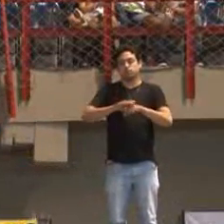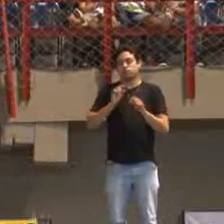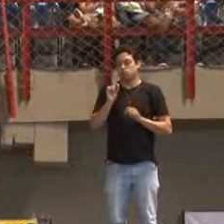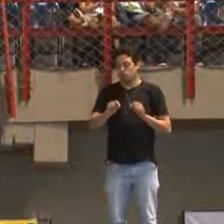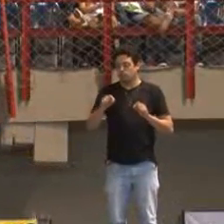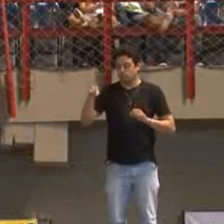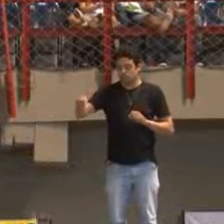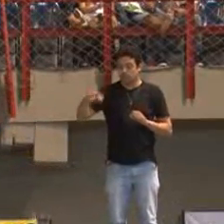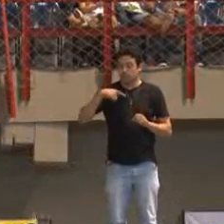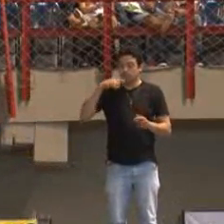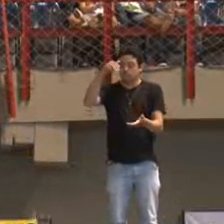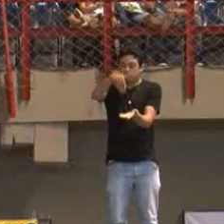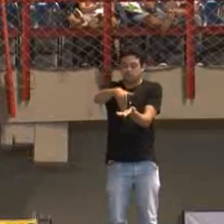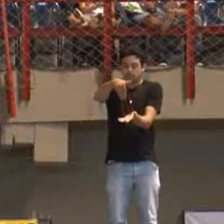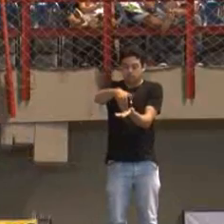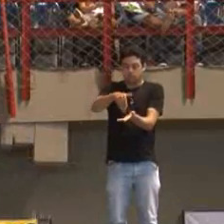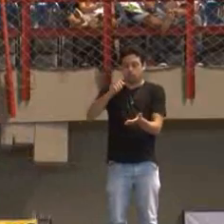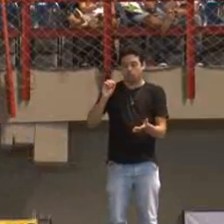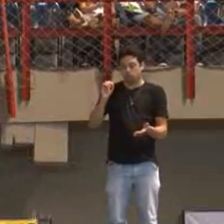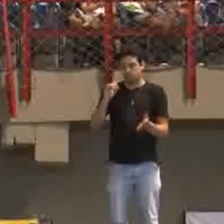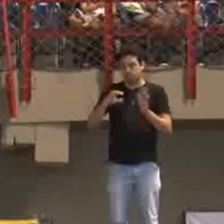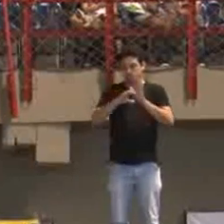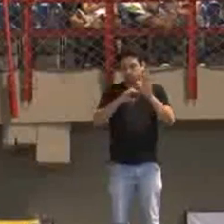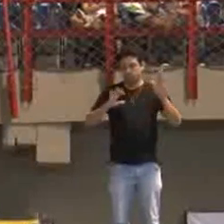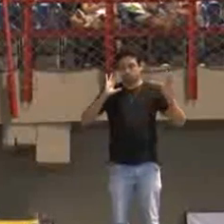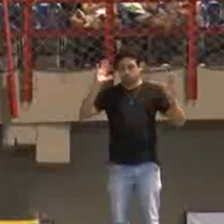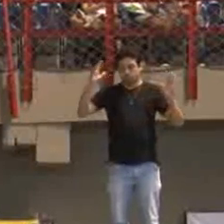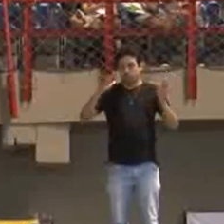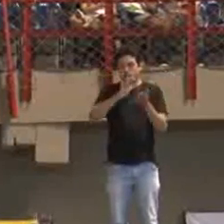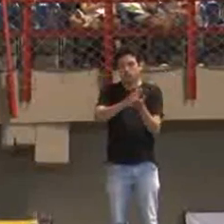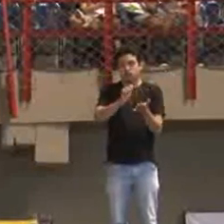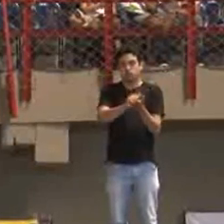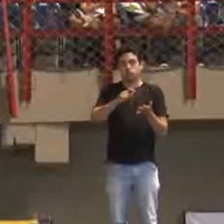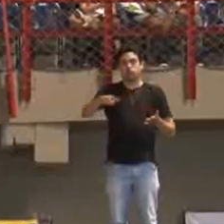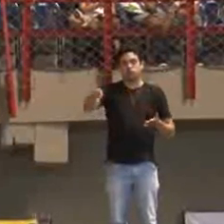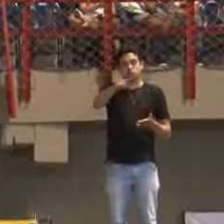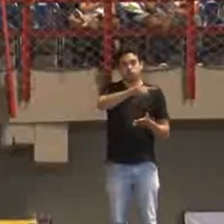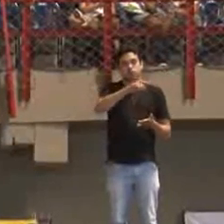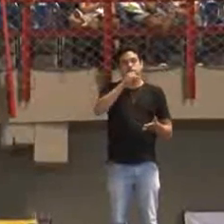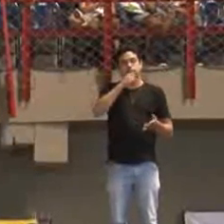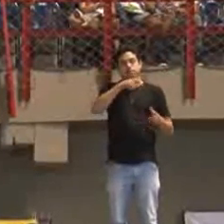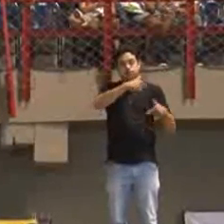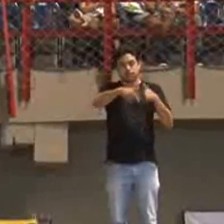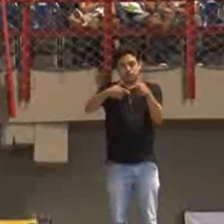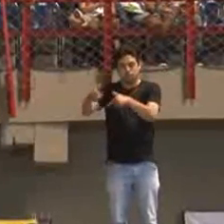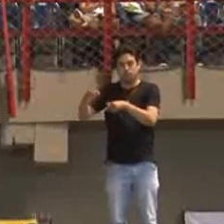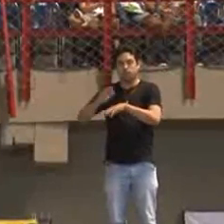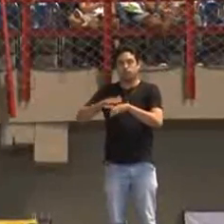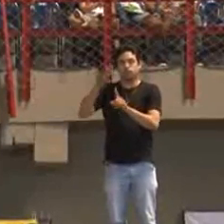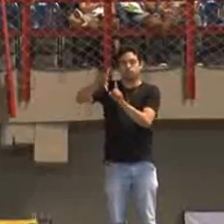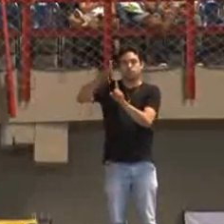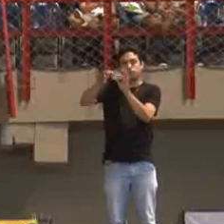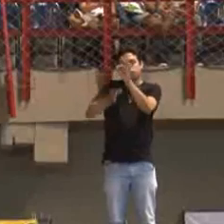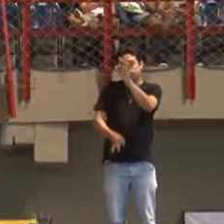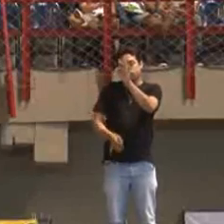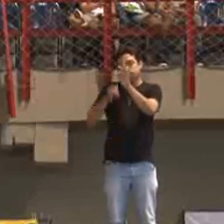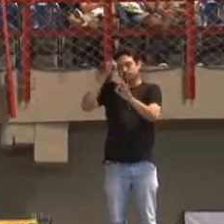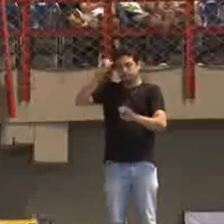é de conclusão. Vamos lá. Anote aí no seu módulo, para vocês trabalharem um pouquinho, que só eu estou falando aqui.